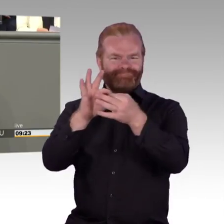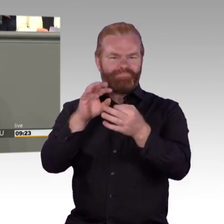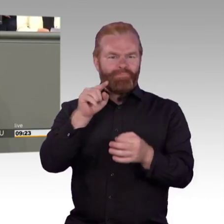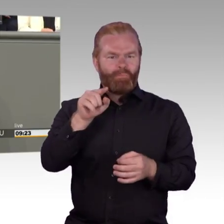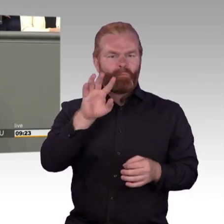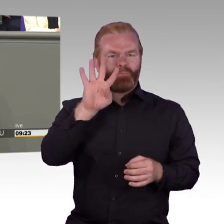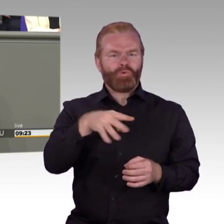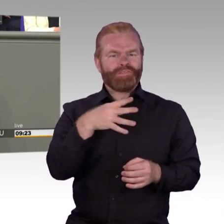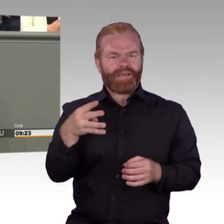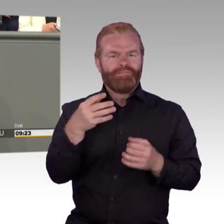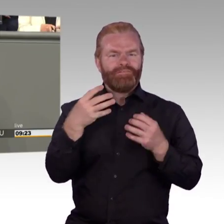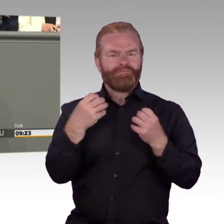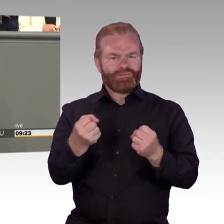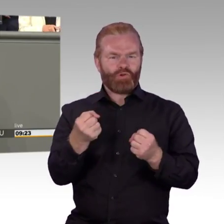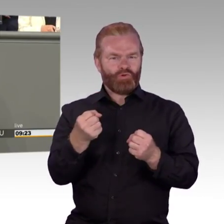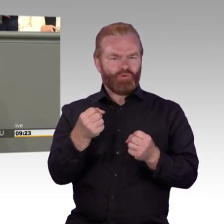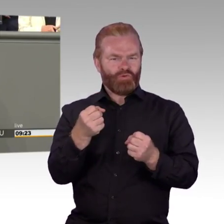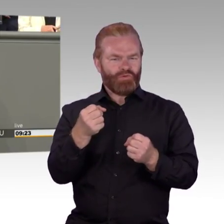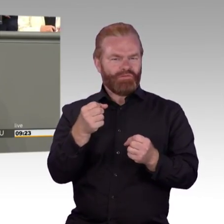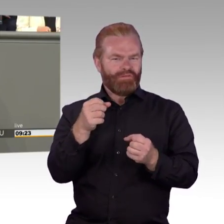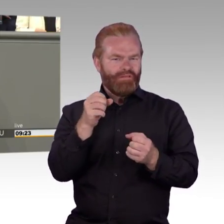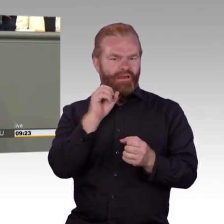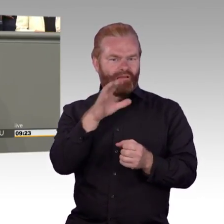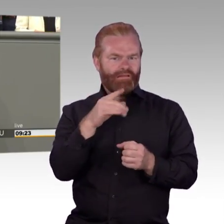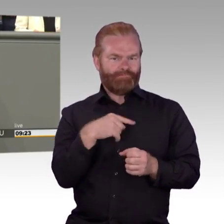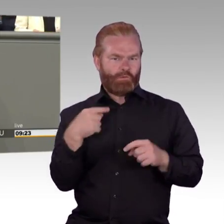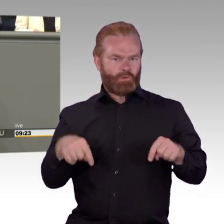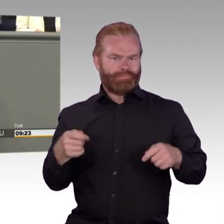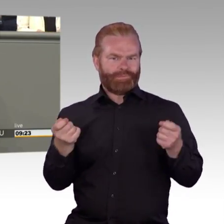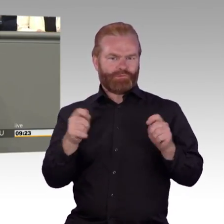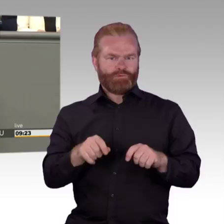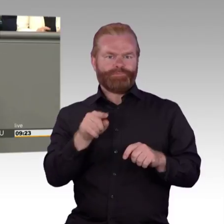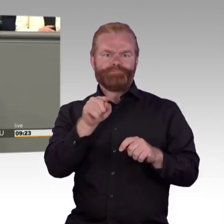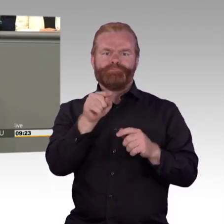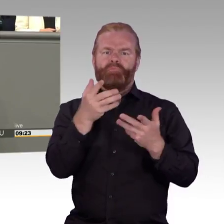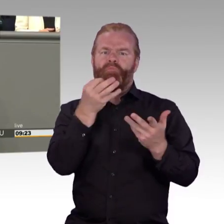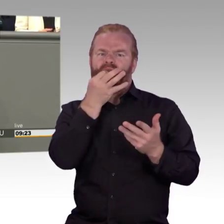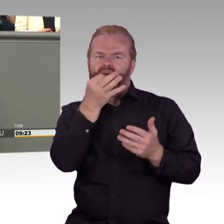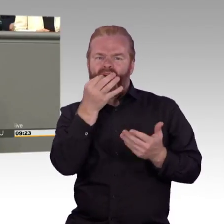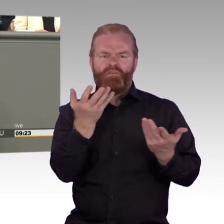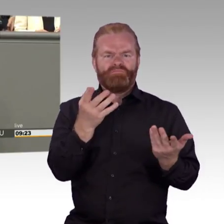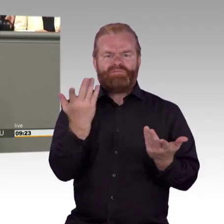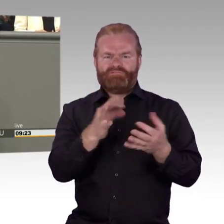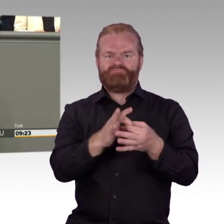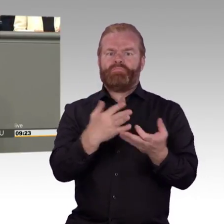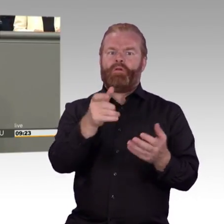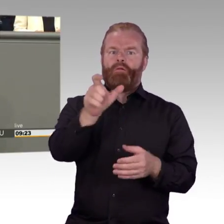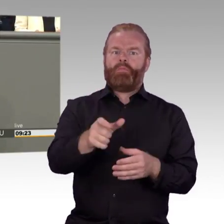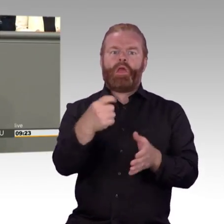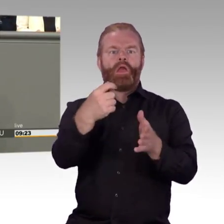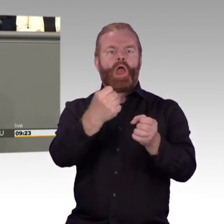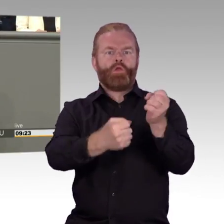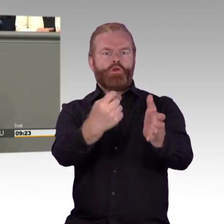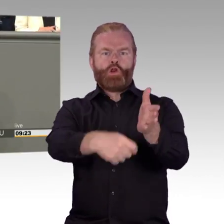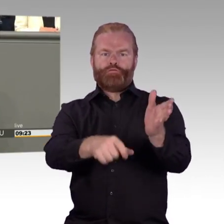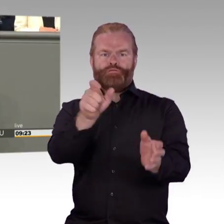mit manipulierter Abgastechnik? Ist es rechtens, wenn ein Unternehmen lukrative Bausparverträge kündigen will und dergleichen mehr?